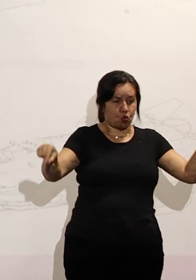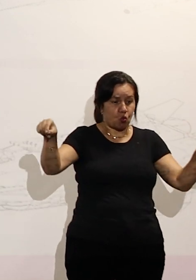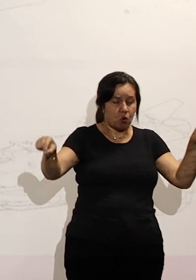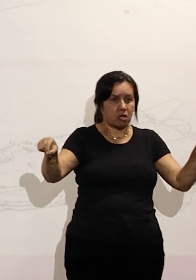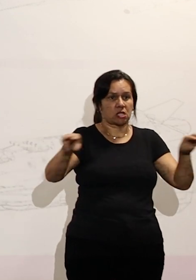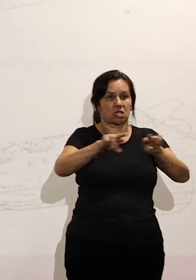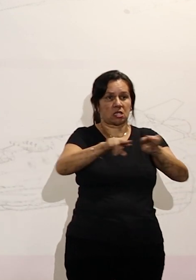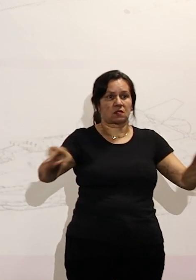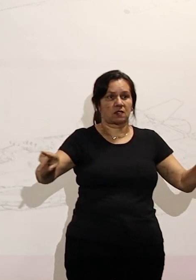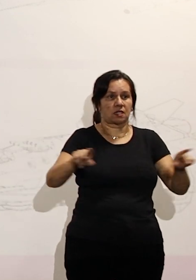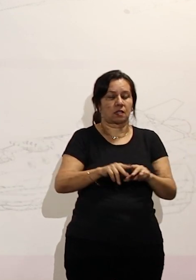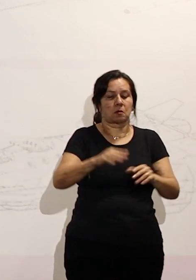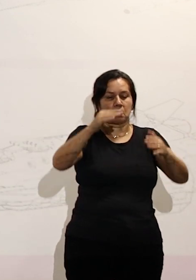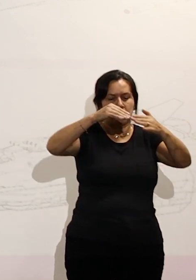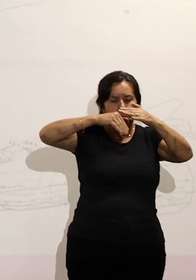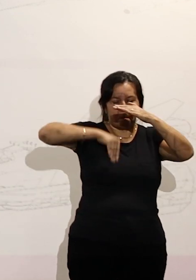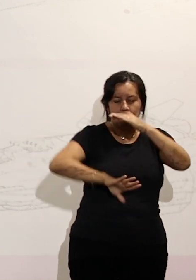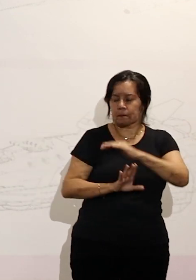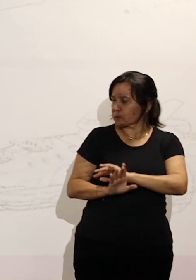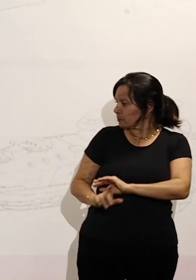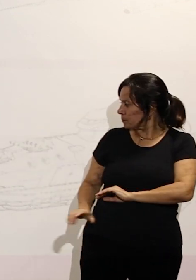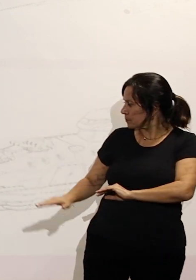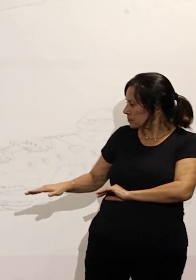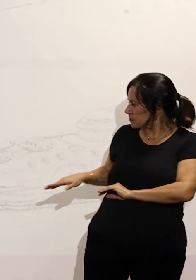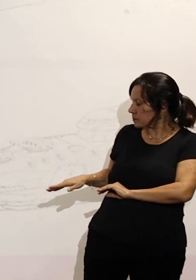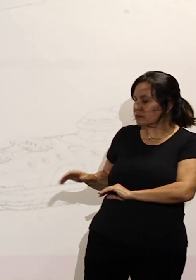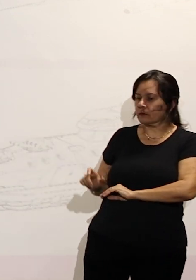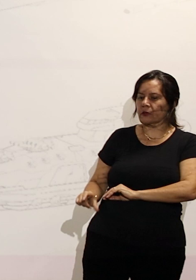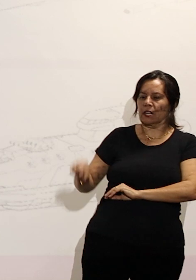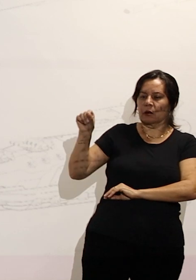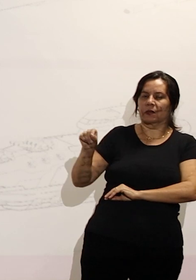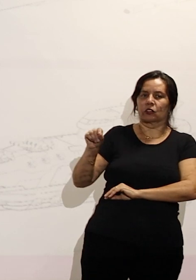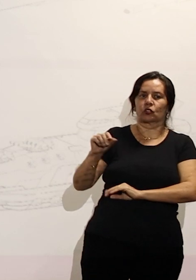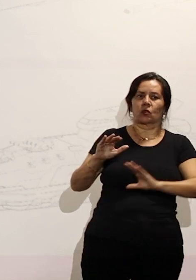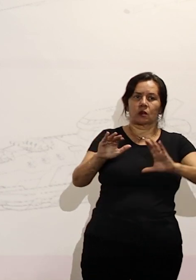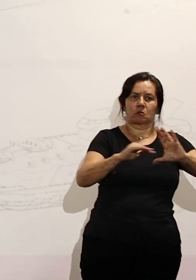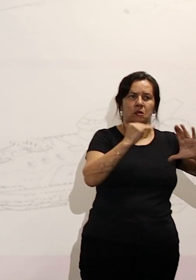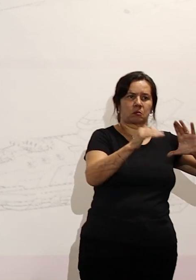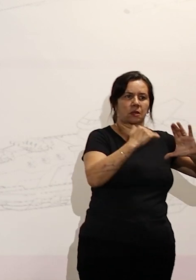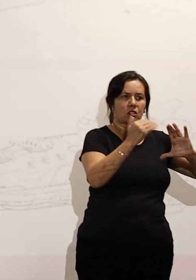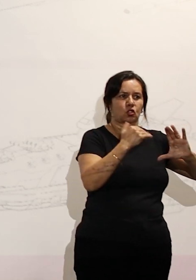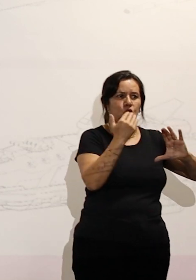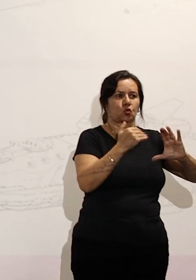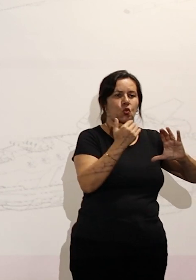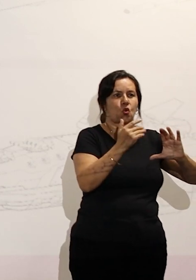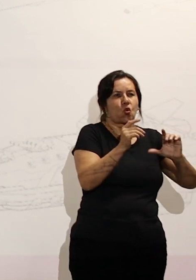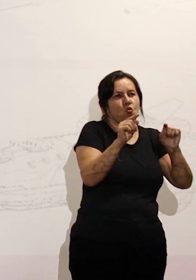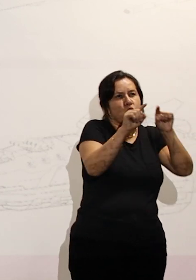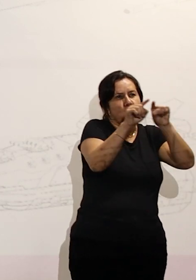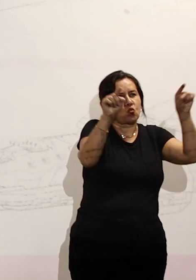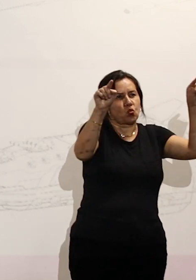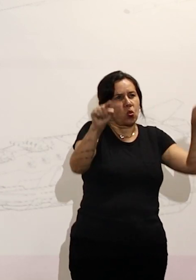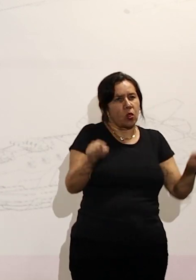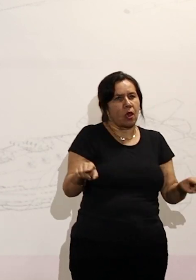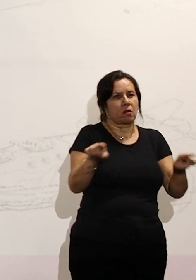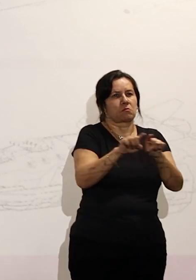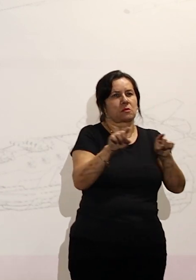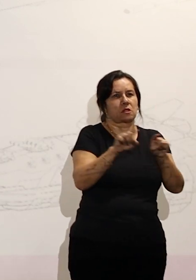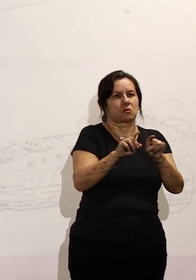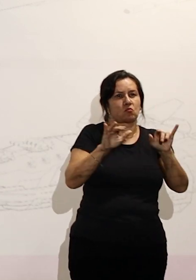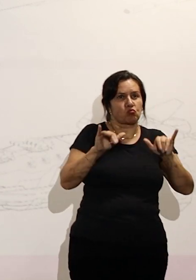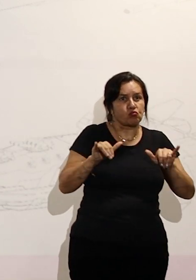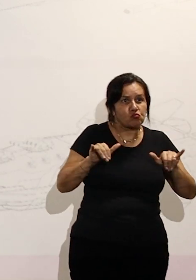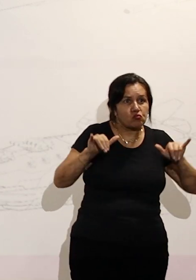Né? E a nave de baixo, aí o cliente só me deu uma descrição mais vaga de texto, ele me deu uma ideia de tamanho, então ele disse que é uma nave que ela